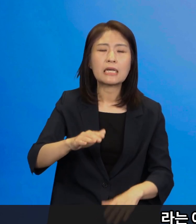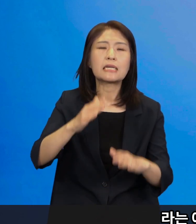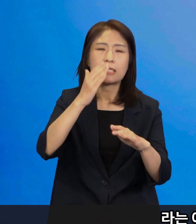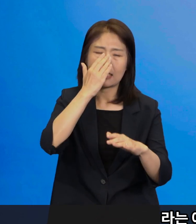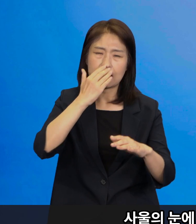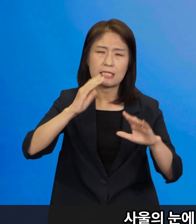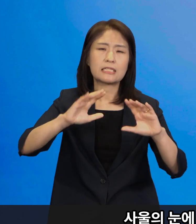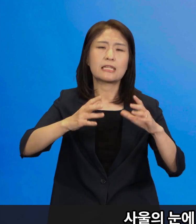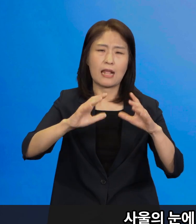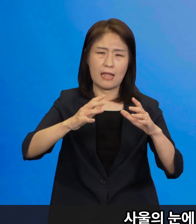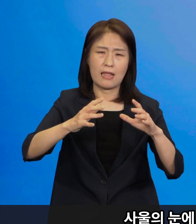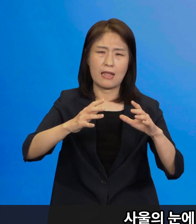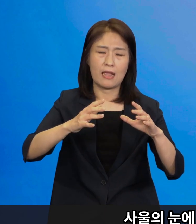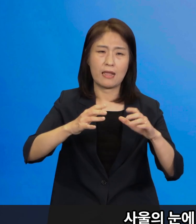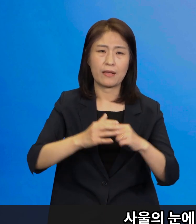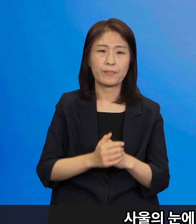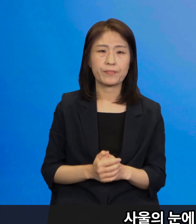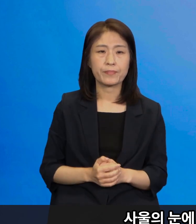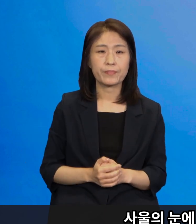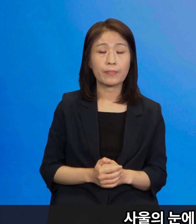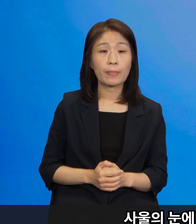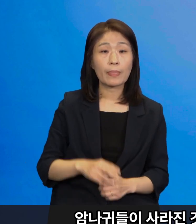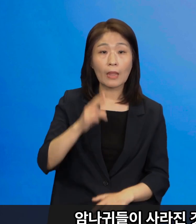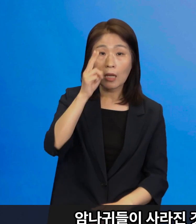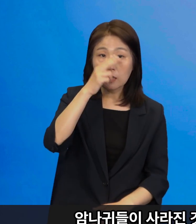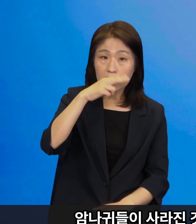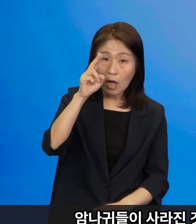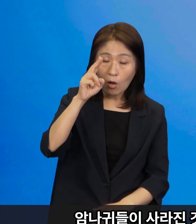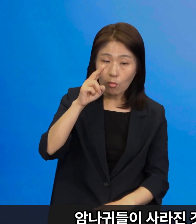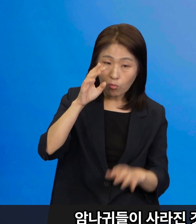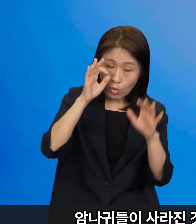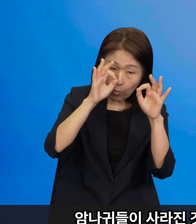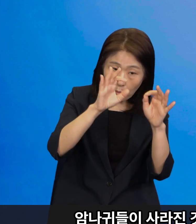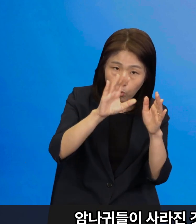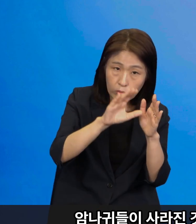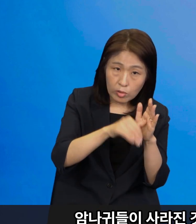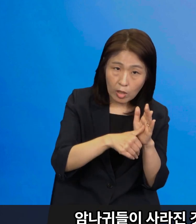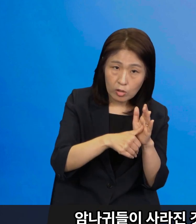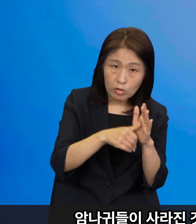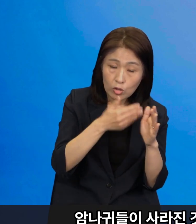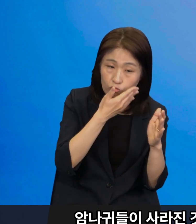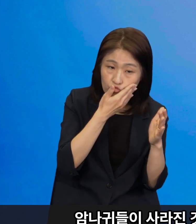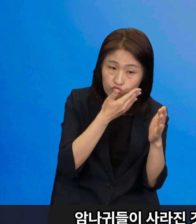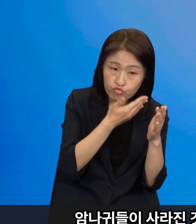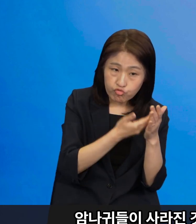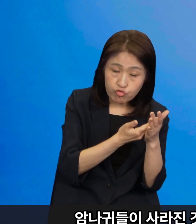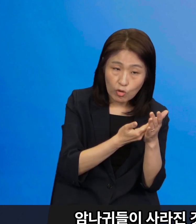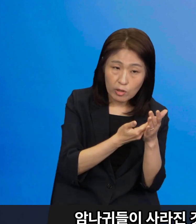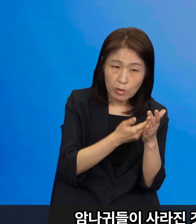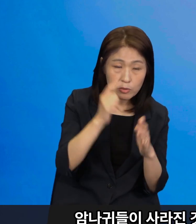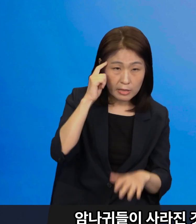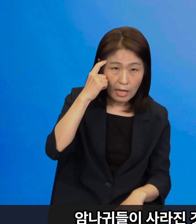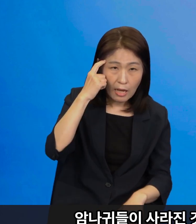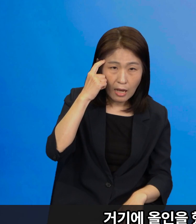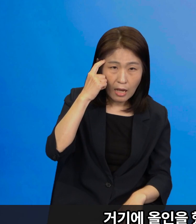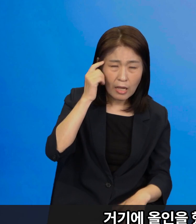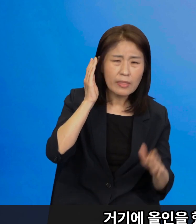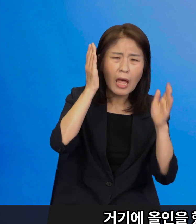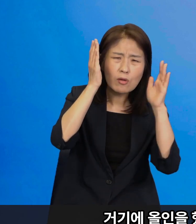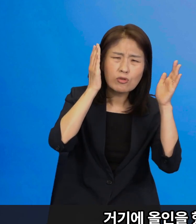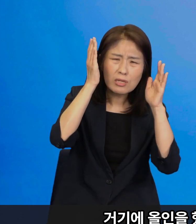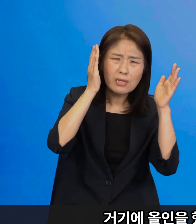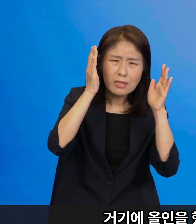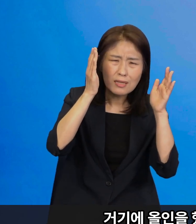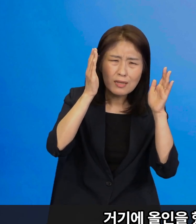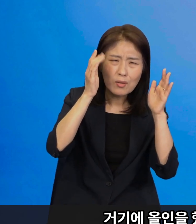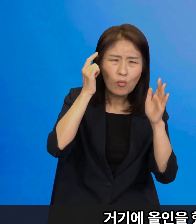것이죠. 사울의 눈에 보기에는 그 중요한 재산 암나귀들이 사라진 것보다 뭐가 더 중요할까 싶었어요. 왜? 거기에